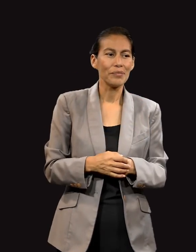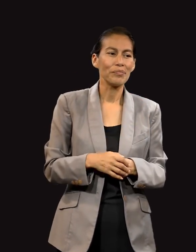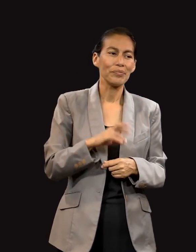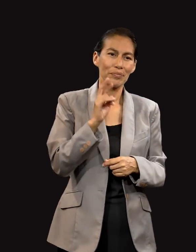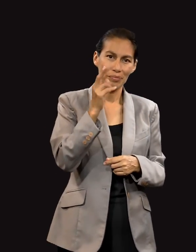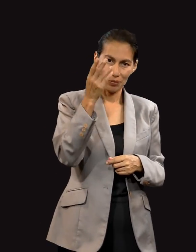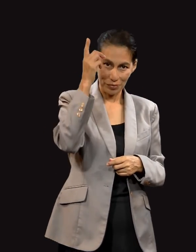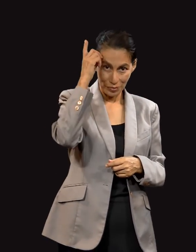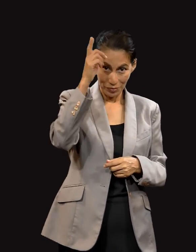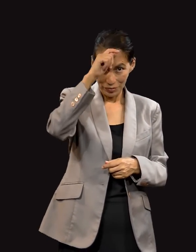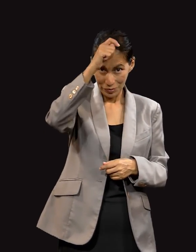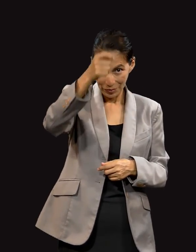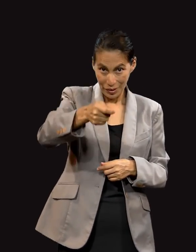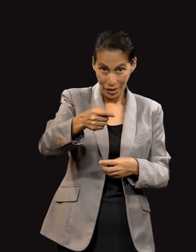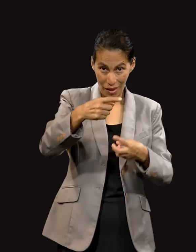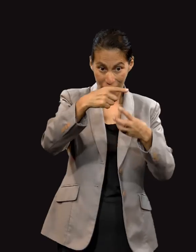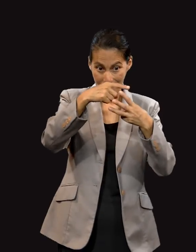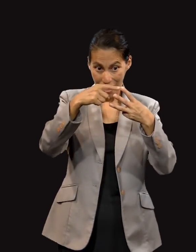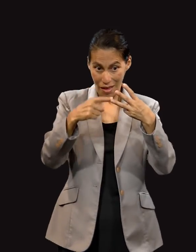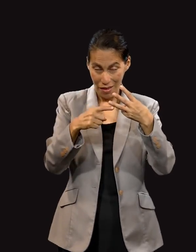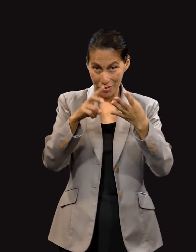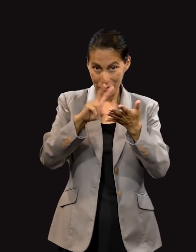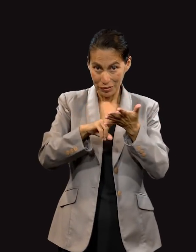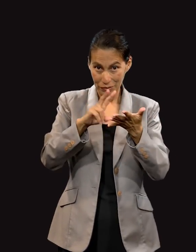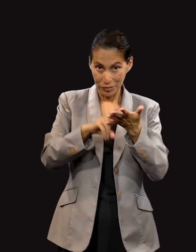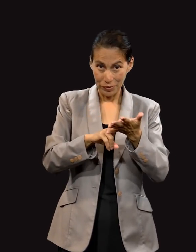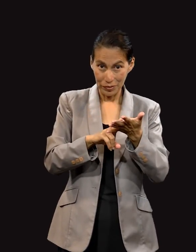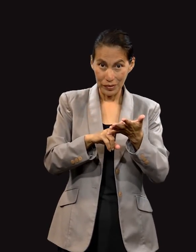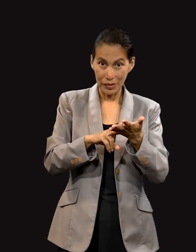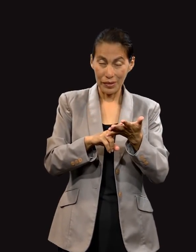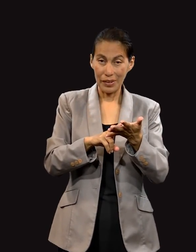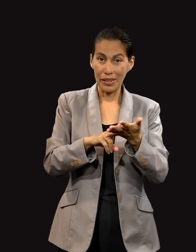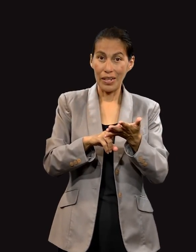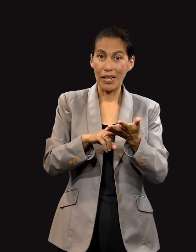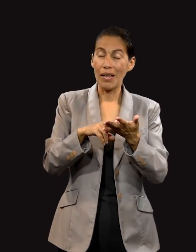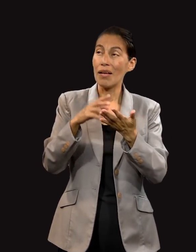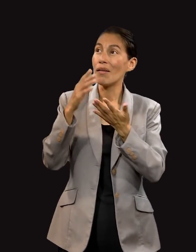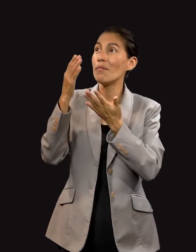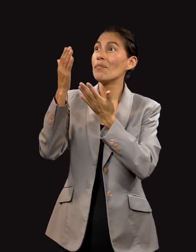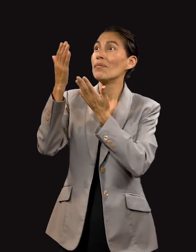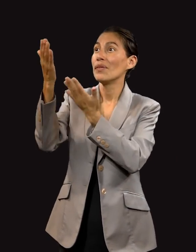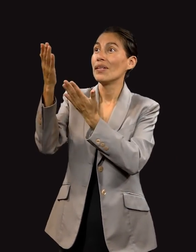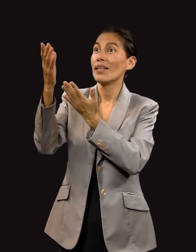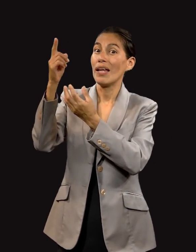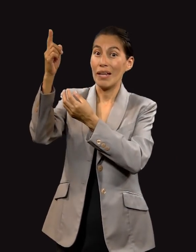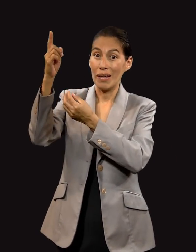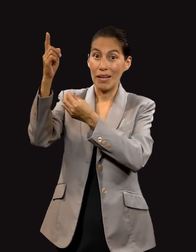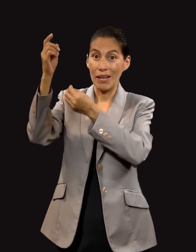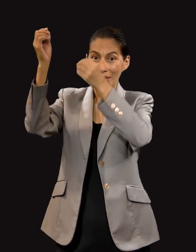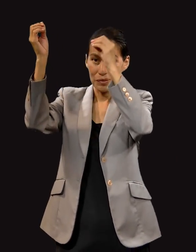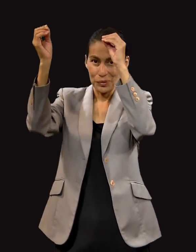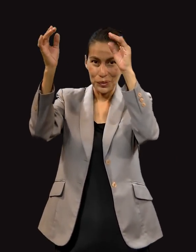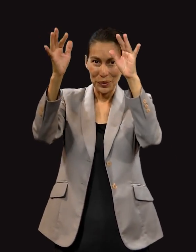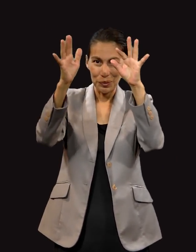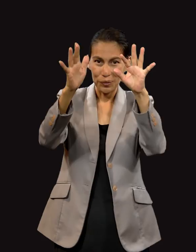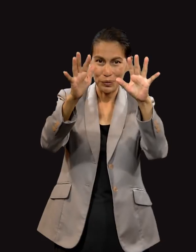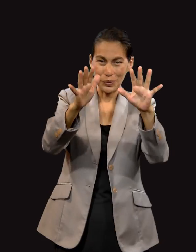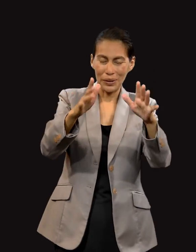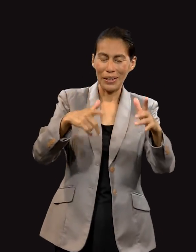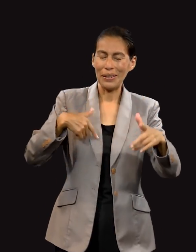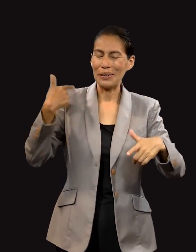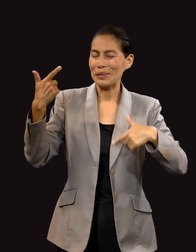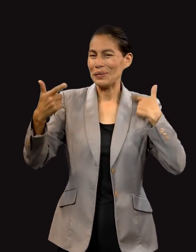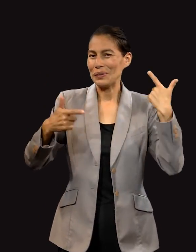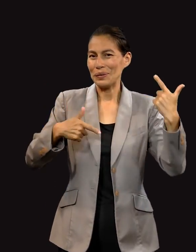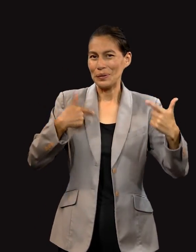les bendiga a todos ustedes. Recuerden, estas tres grandes virtudes están al alcance de ustedes. Solo tiene que pedirlas a Dios. Él se